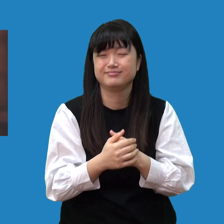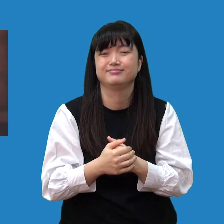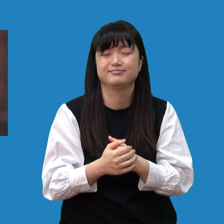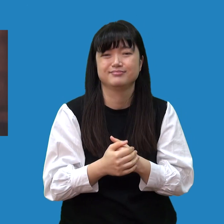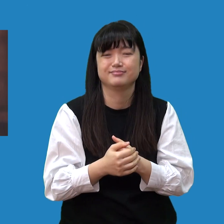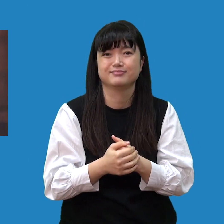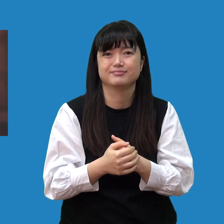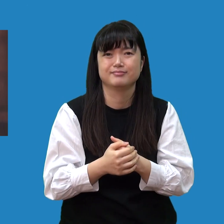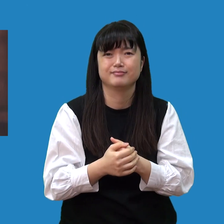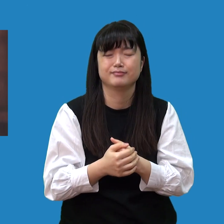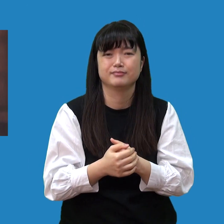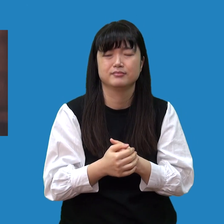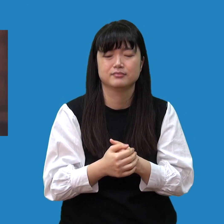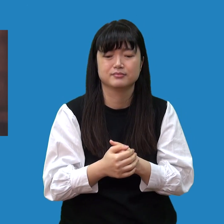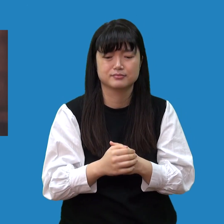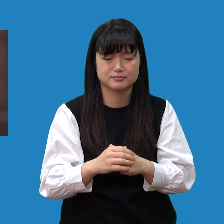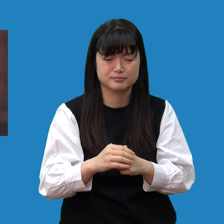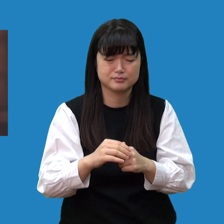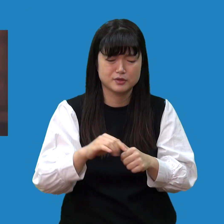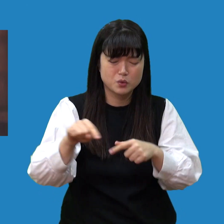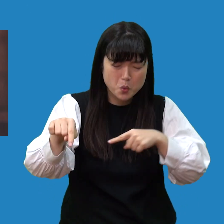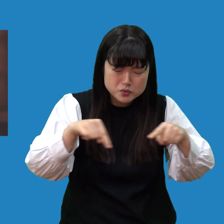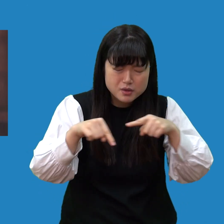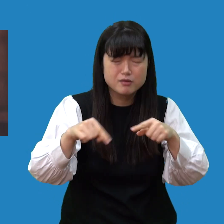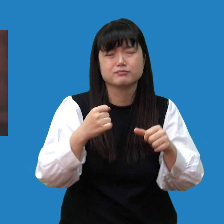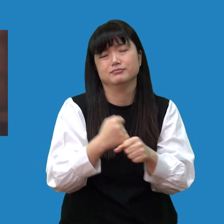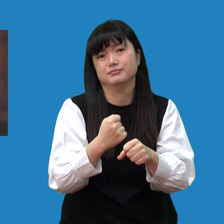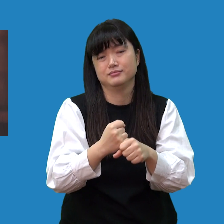그런 한 시대를 통치하고 만들었잖아요.